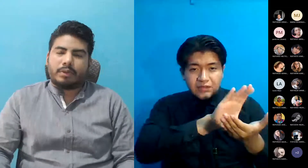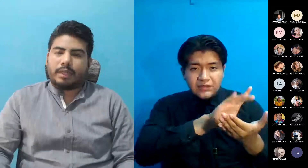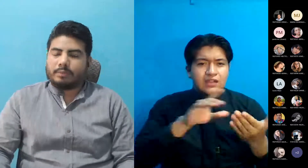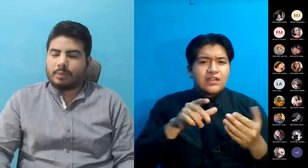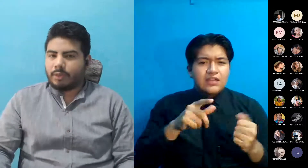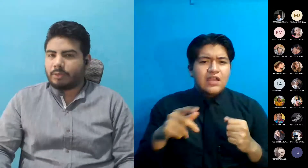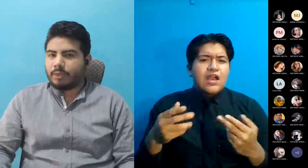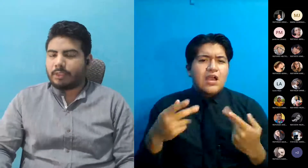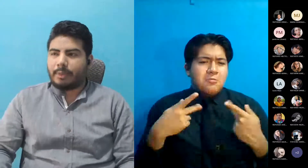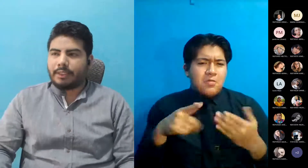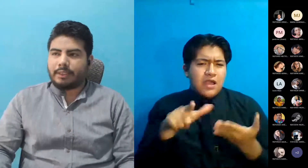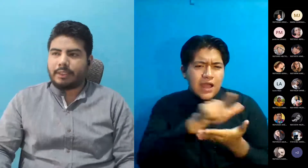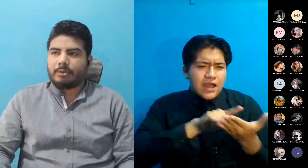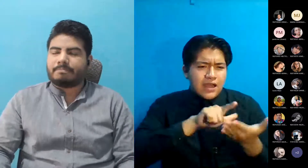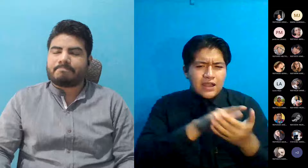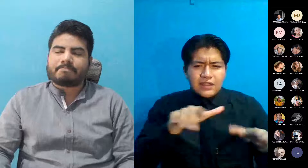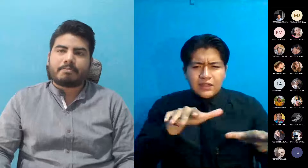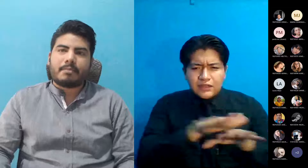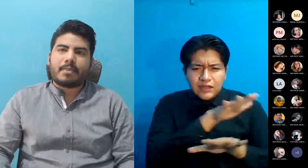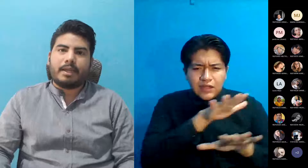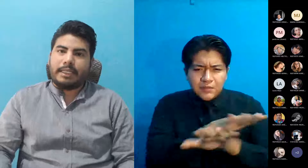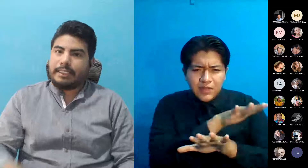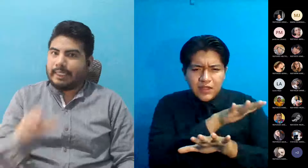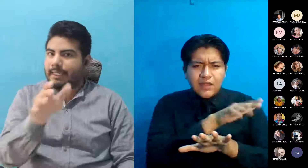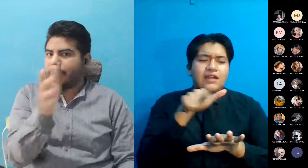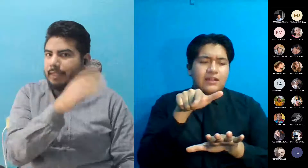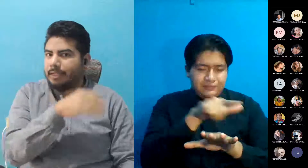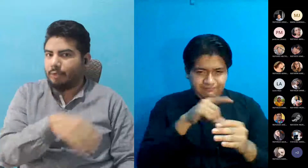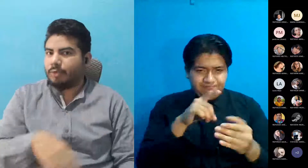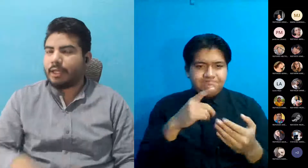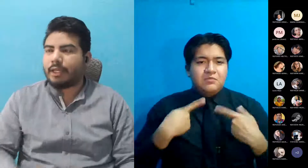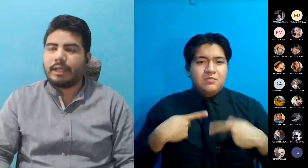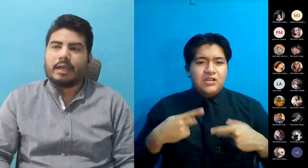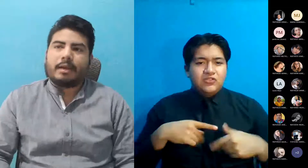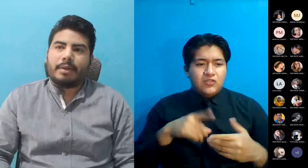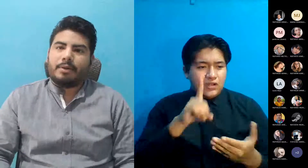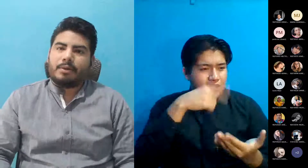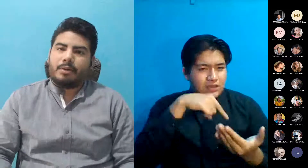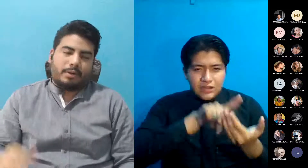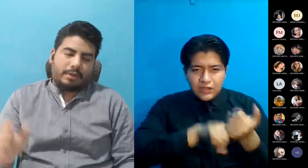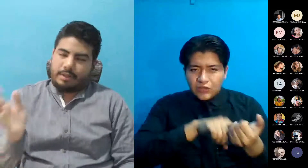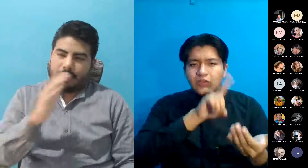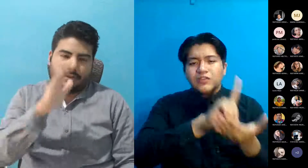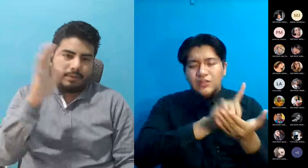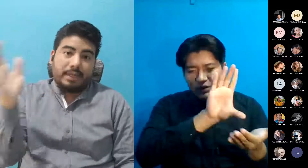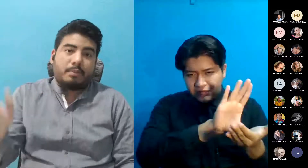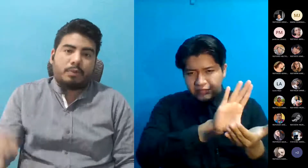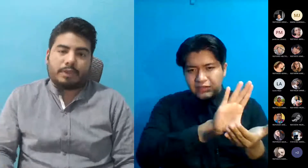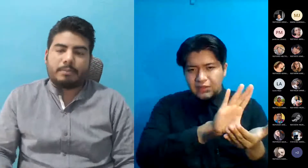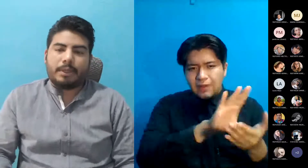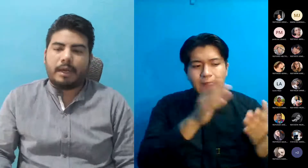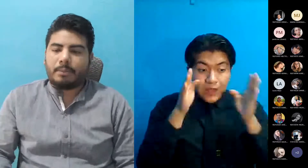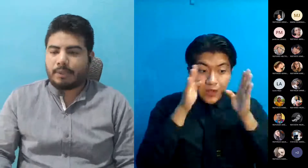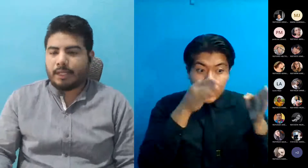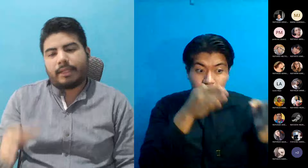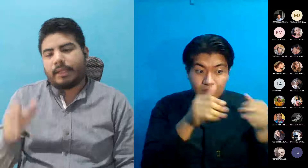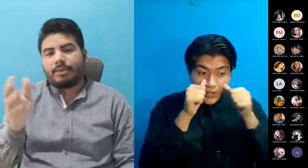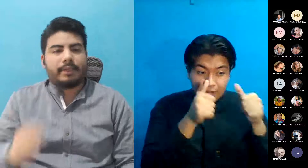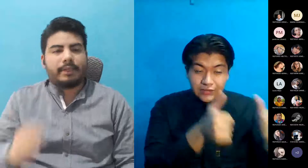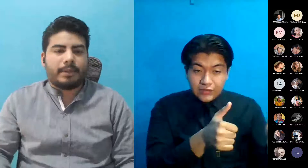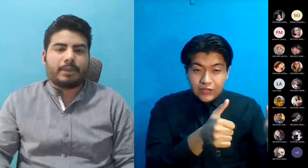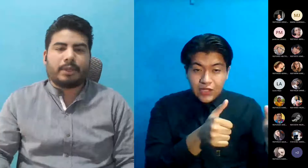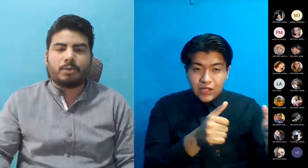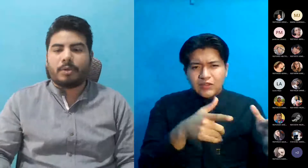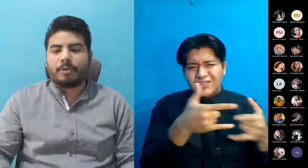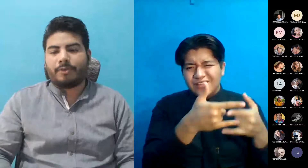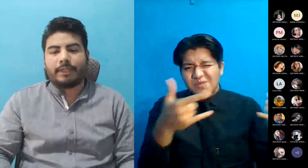para la Inclusión de las Personas con Discapacidad, ¿no? Y esta ley también tiene su histórico, pero sería mucho también aportar,